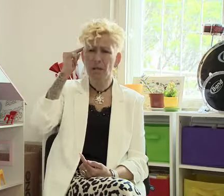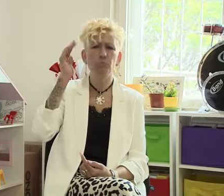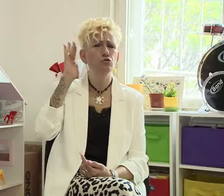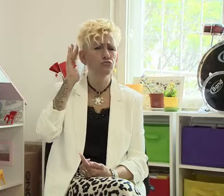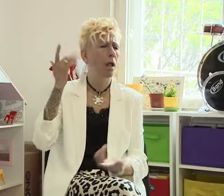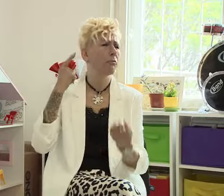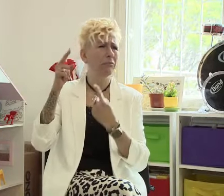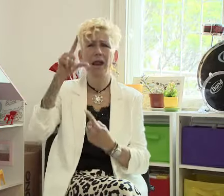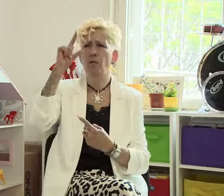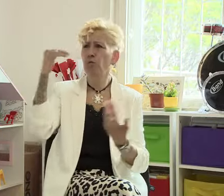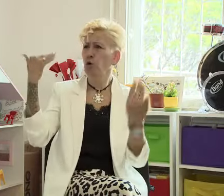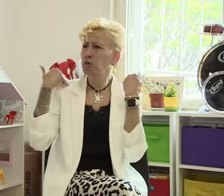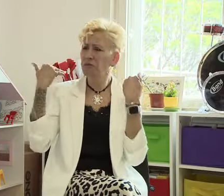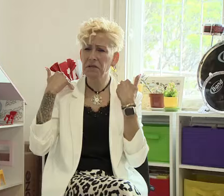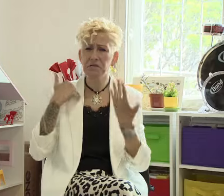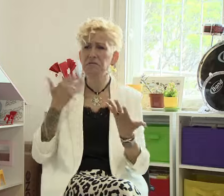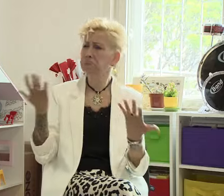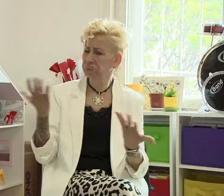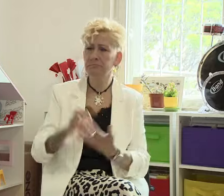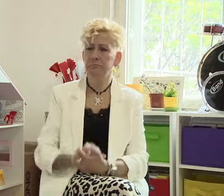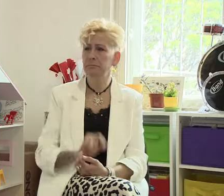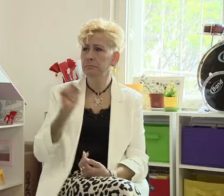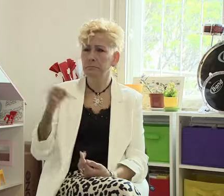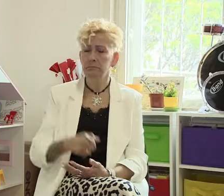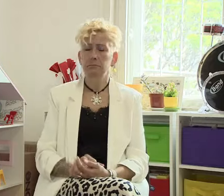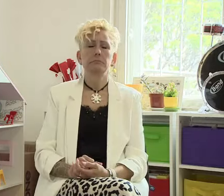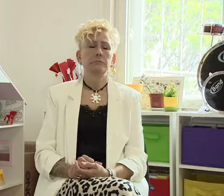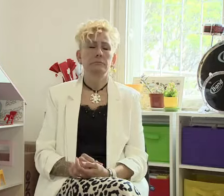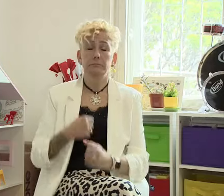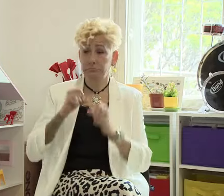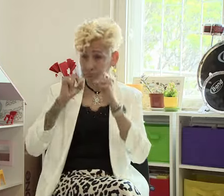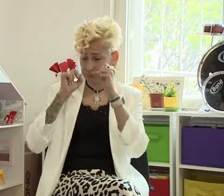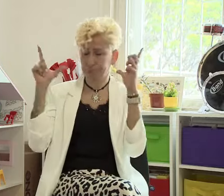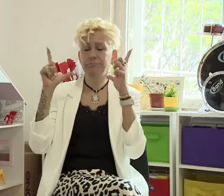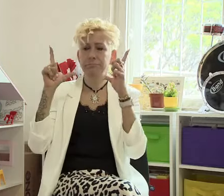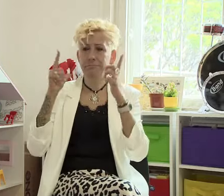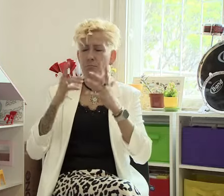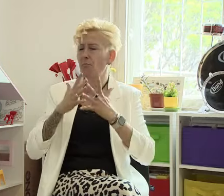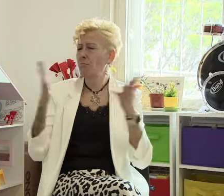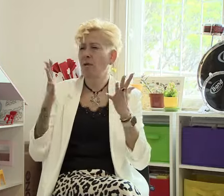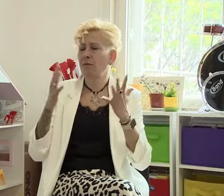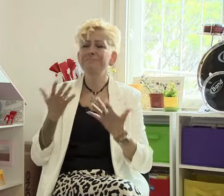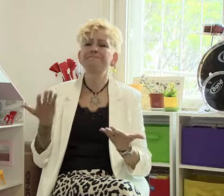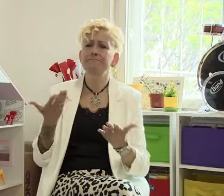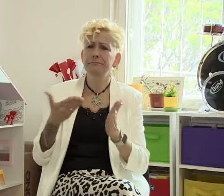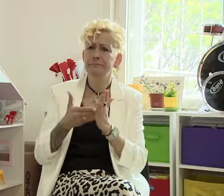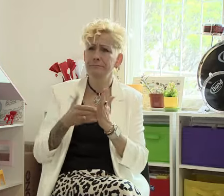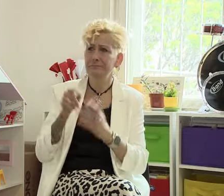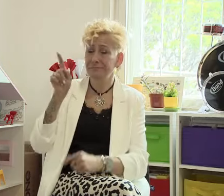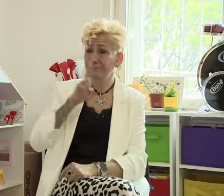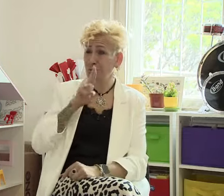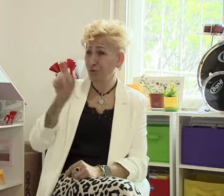Аз само бях чувала за университета Галодет. Когато отидох там, бях шокирана. Ще ме попитате защо. Освен